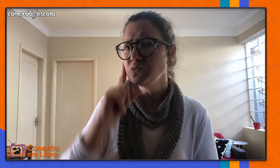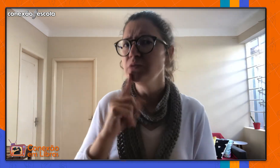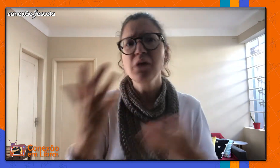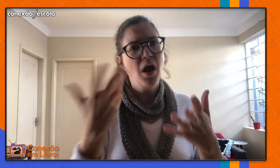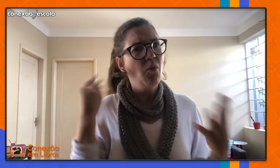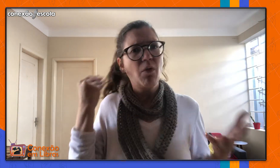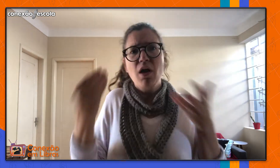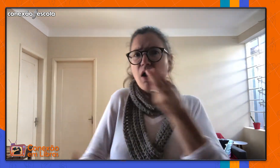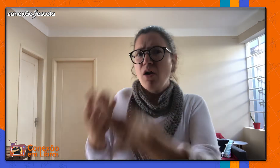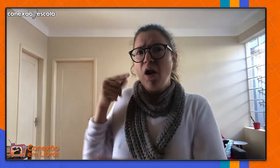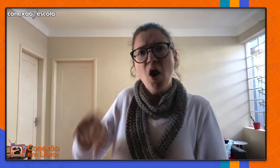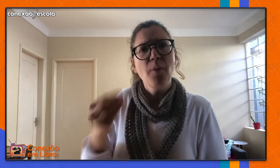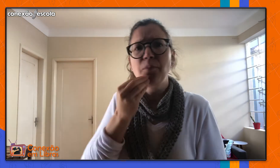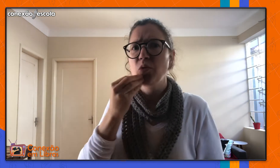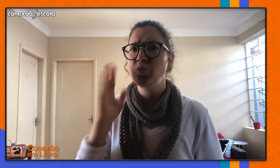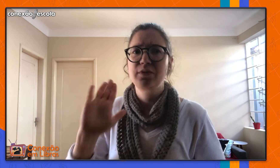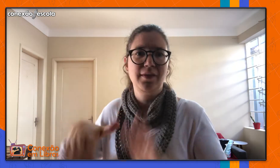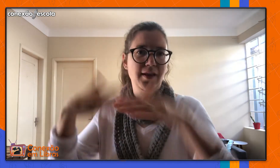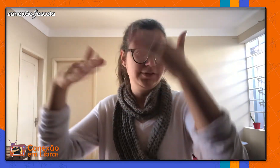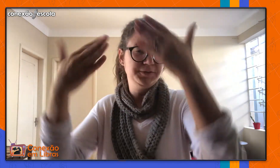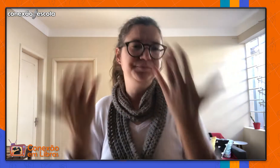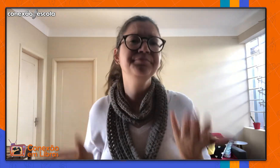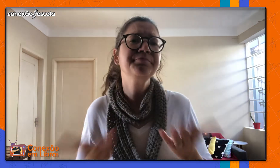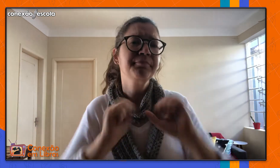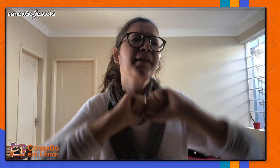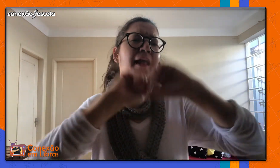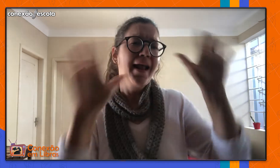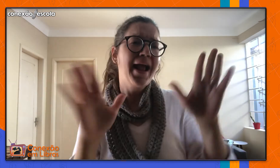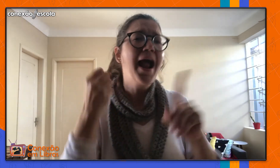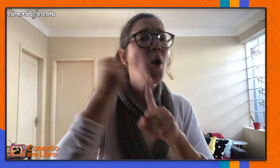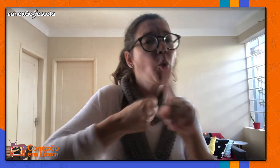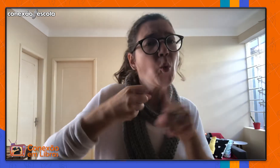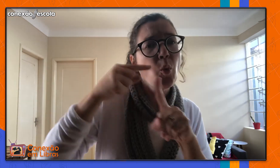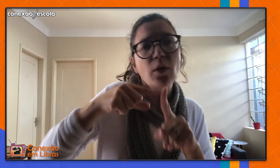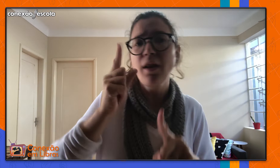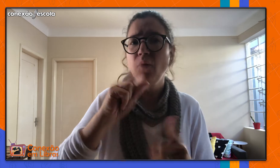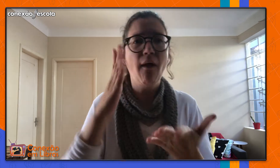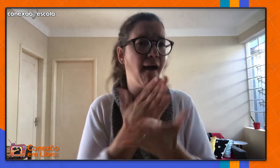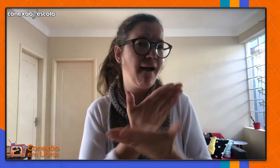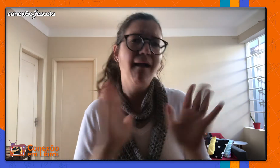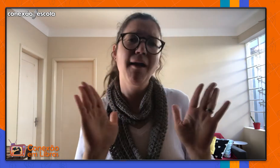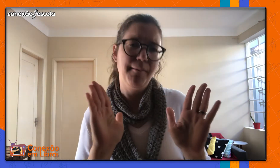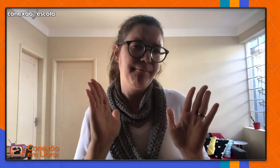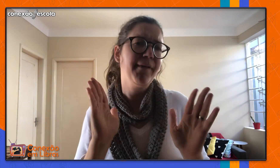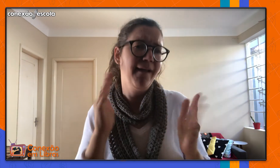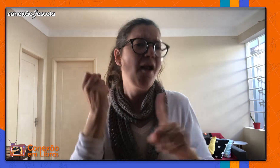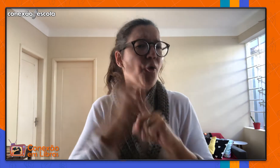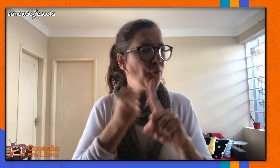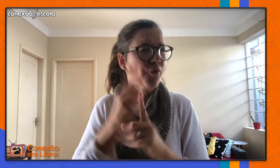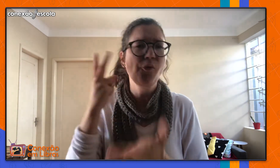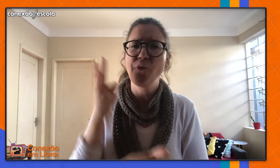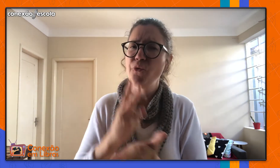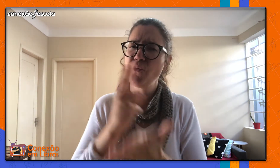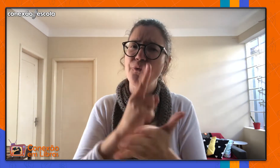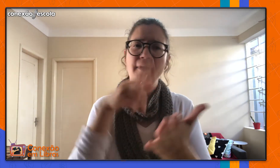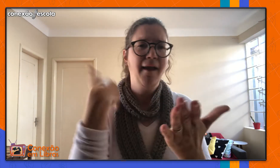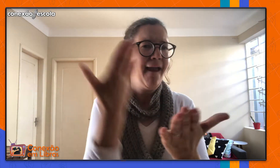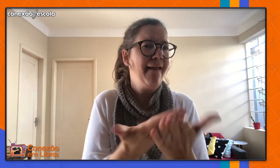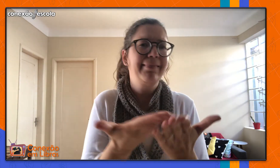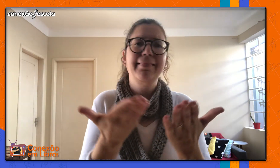os surdos. E hoje, eu vejo que minhas filhas têm mais oportunidades no desenvolvimento. A luta não acabou. Nossa